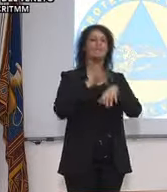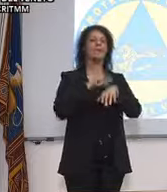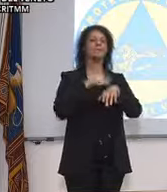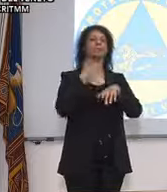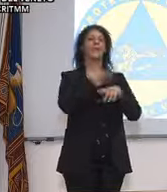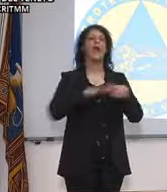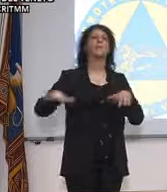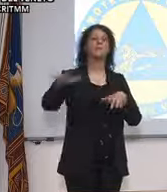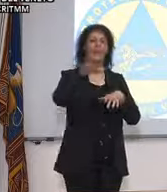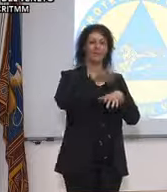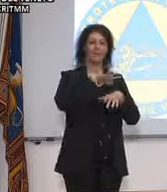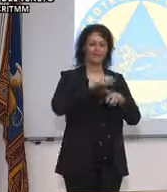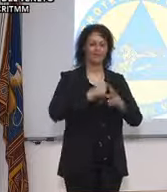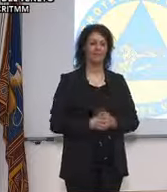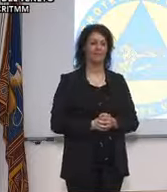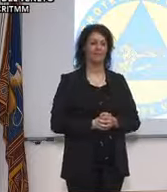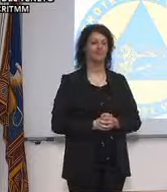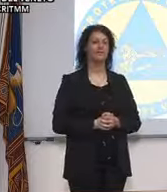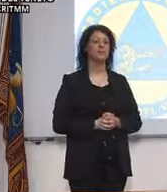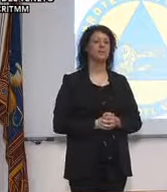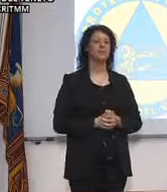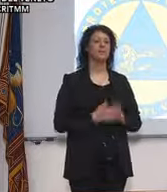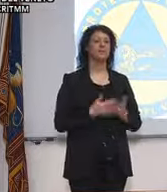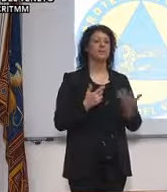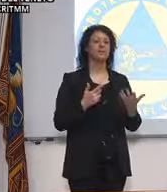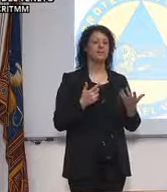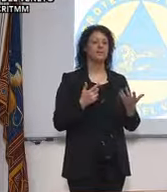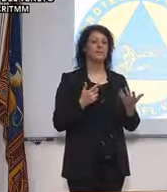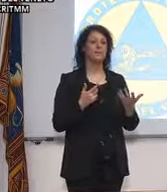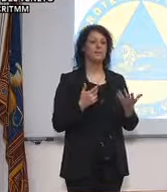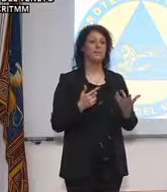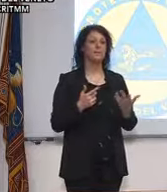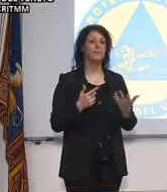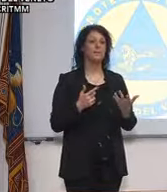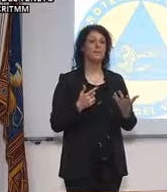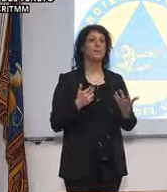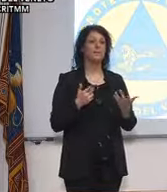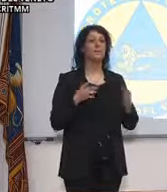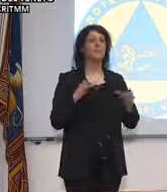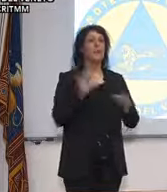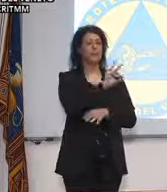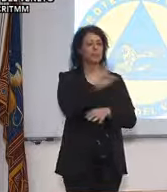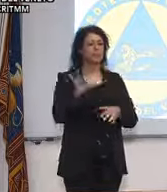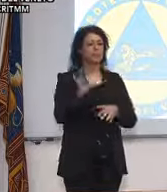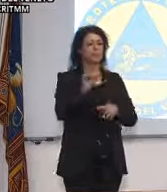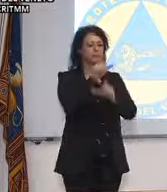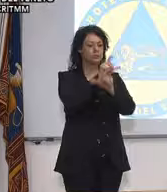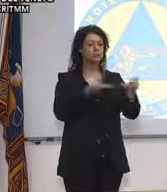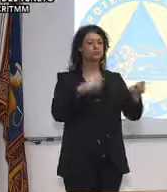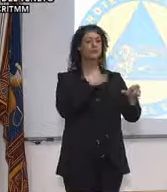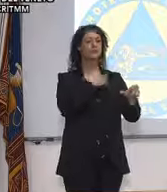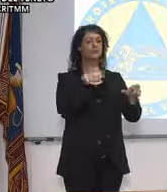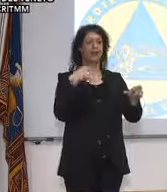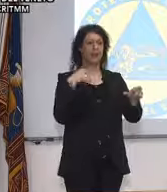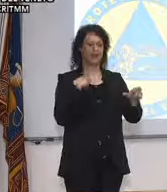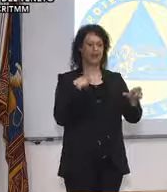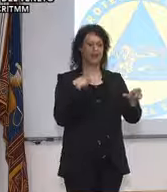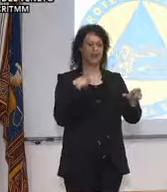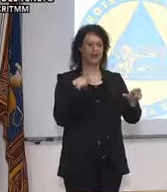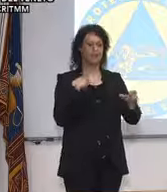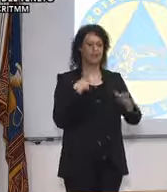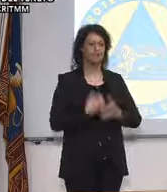piuttosto violenta, fatta da alcuni scienziati, uno dei quali